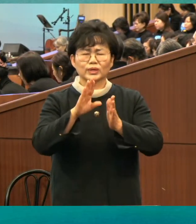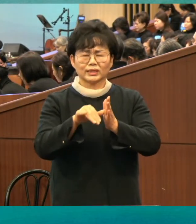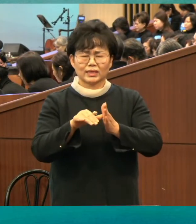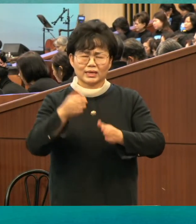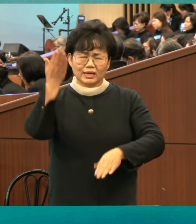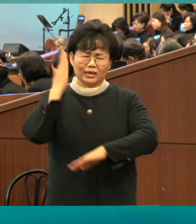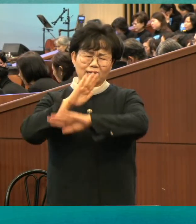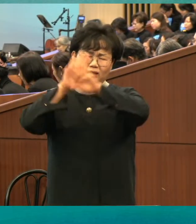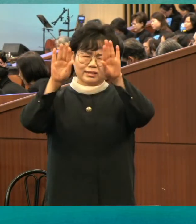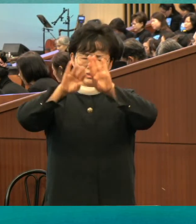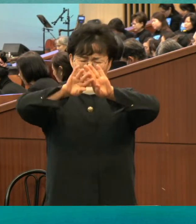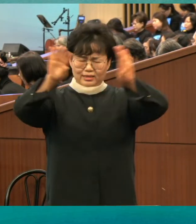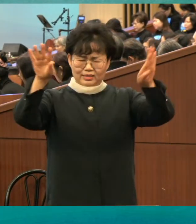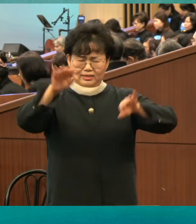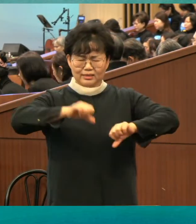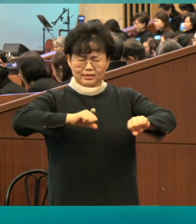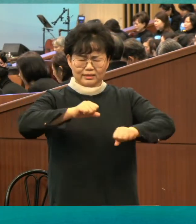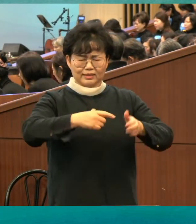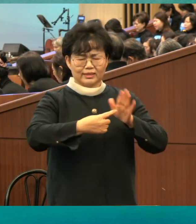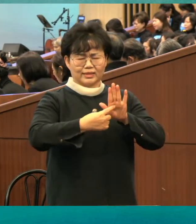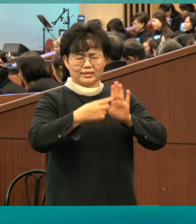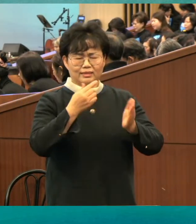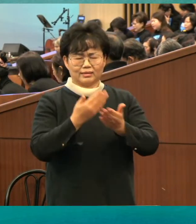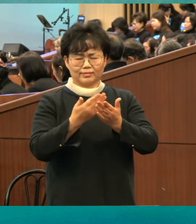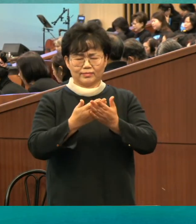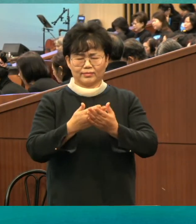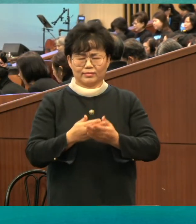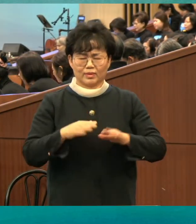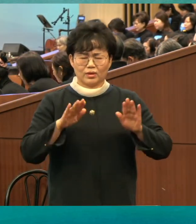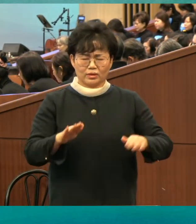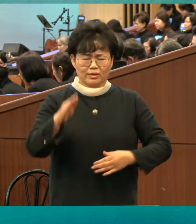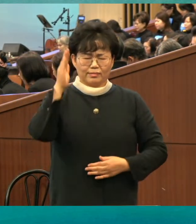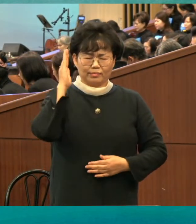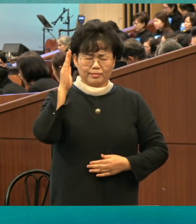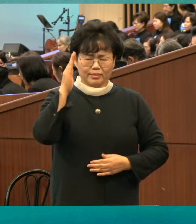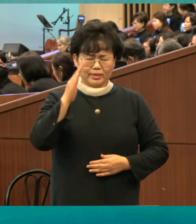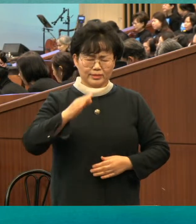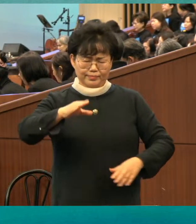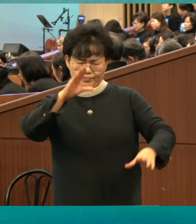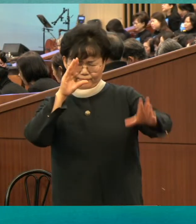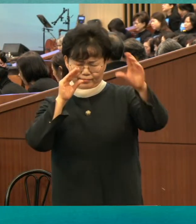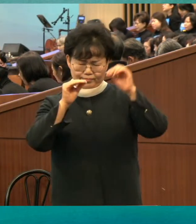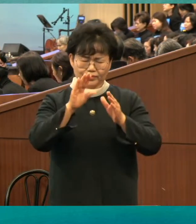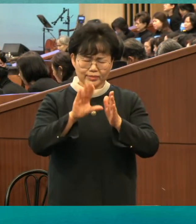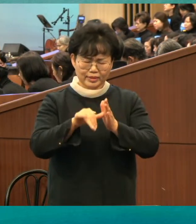열리는 역사가 일어나게 하여 주시옵소서. 오늘 또 말씀을 듣는 가운데